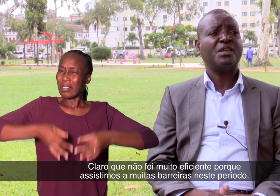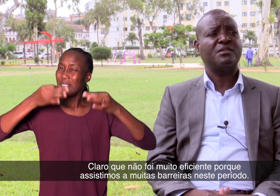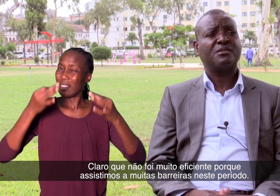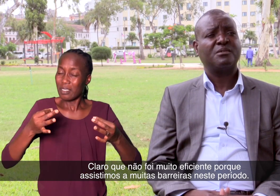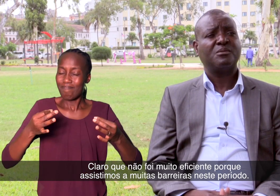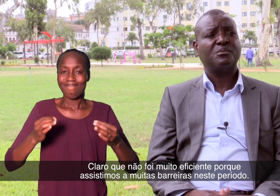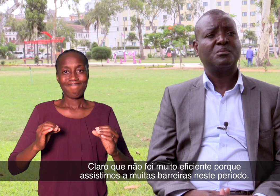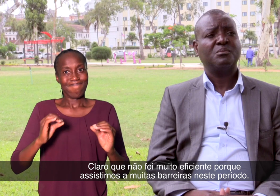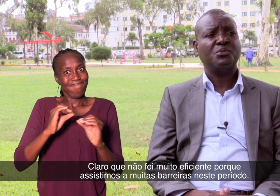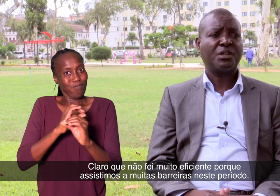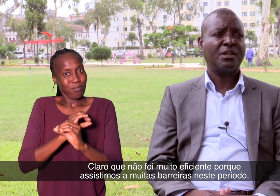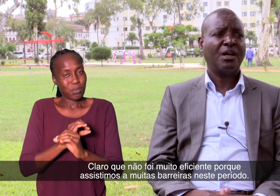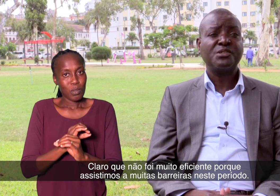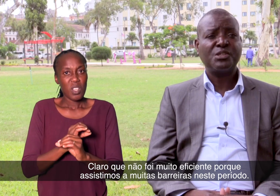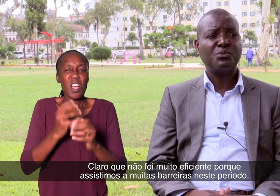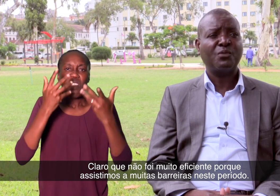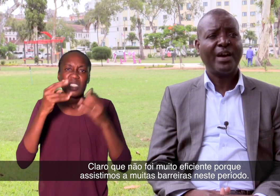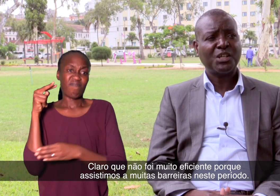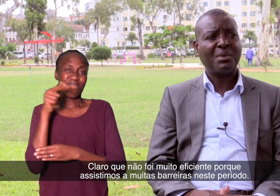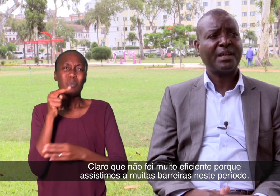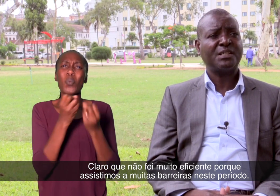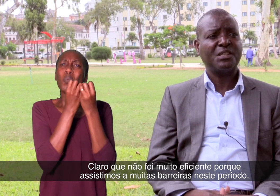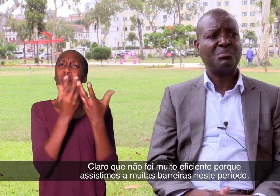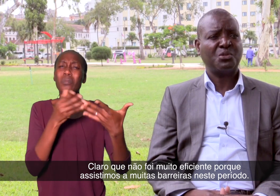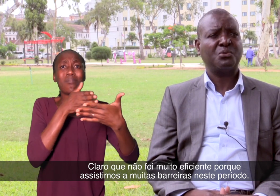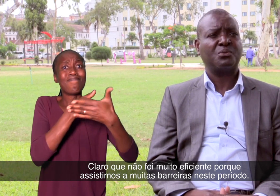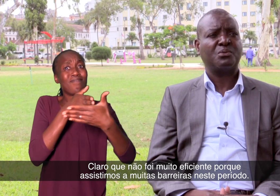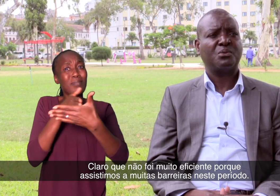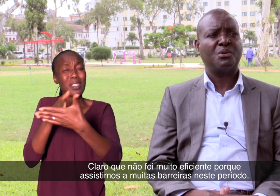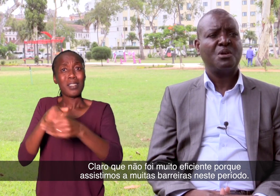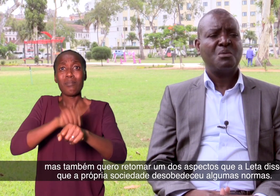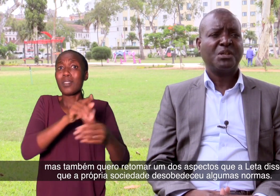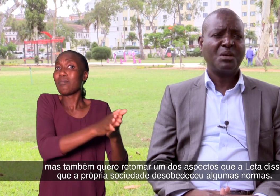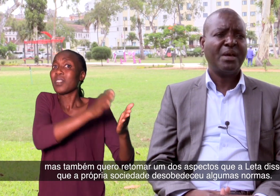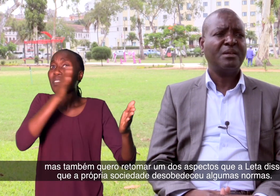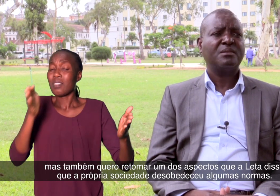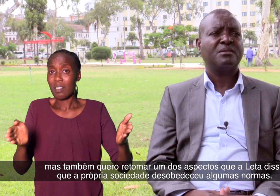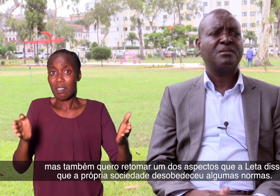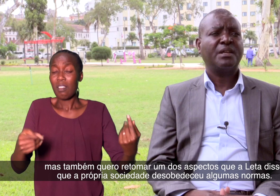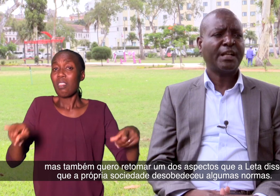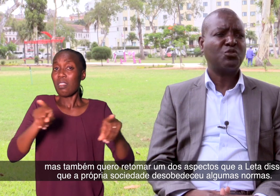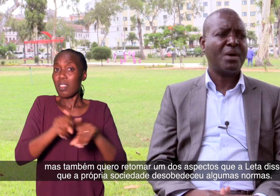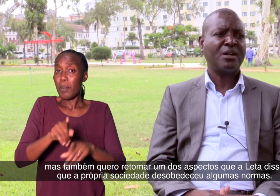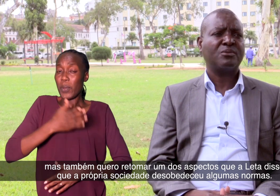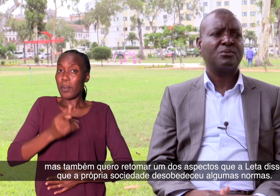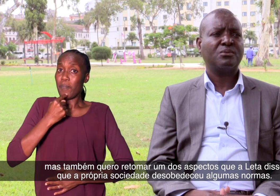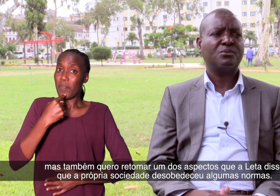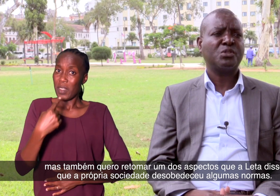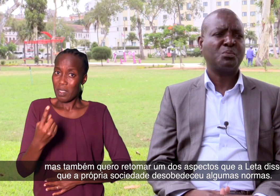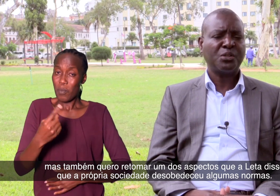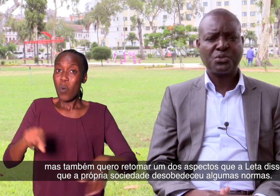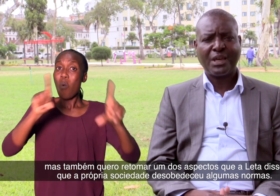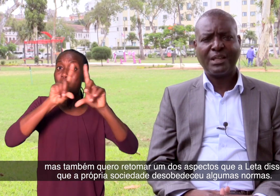muito eficiente, porque assistimos várias barreiras neste período. mas também quero retomar